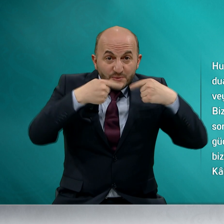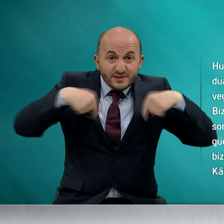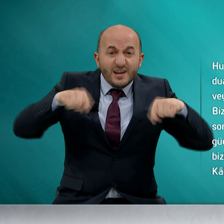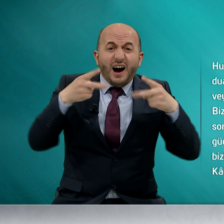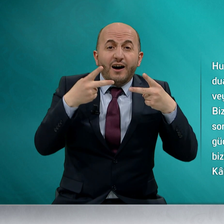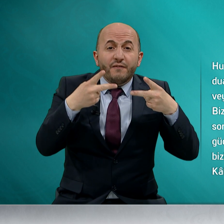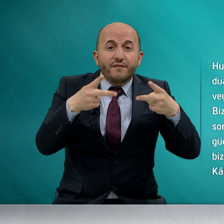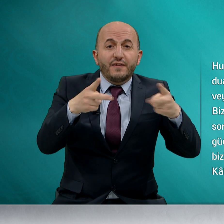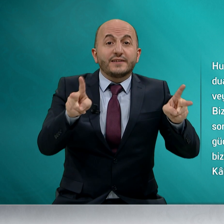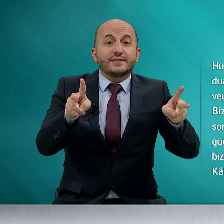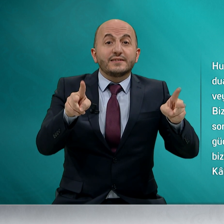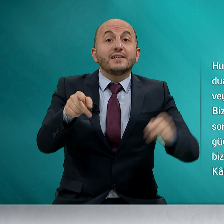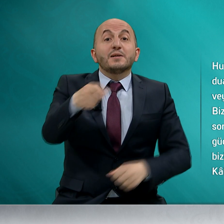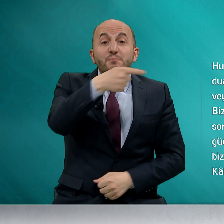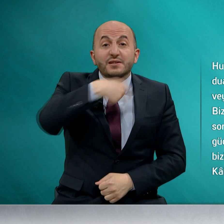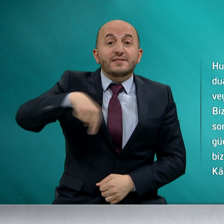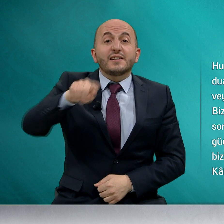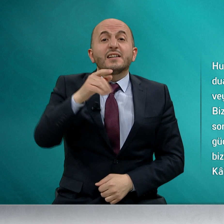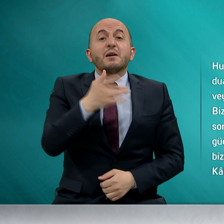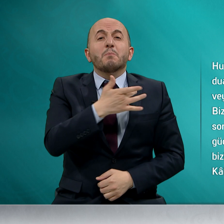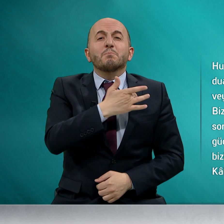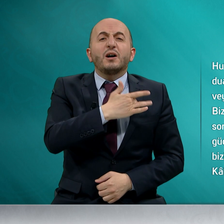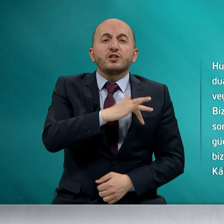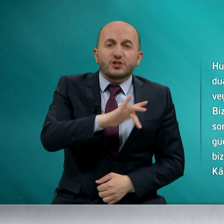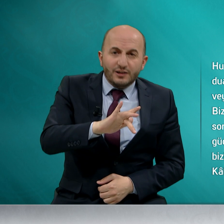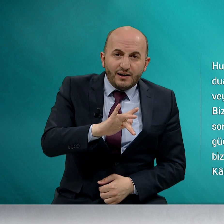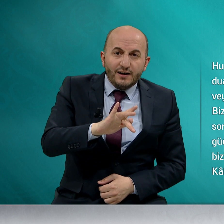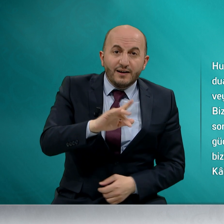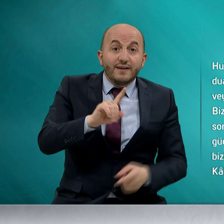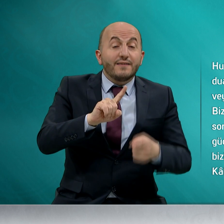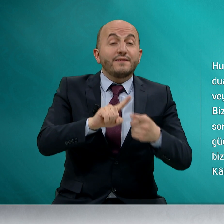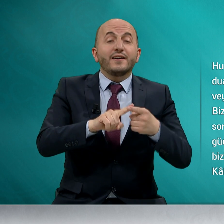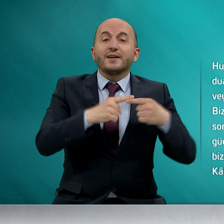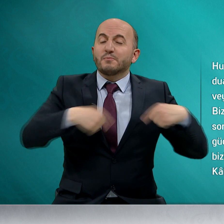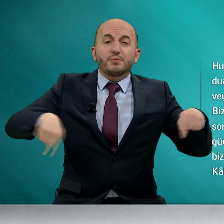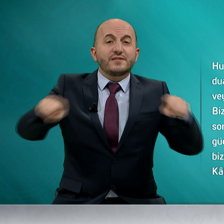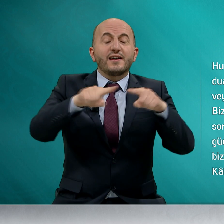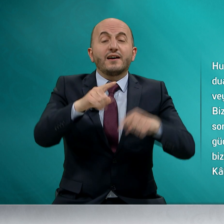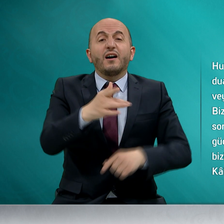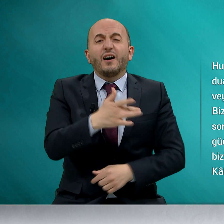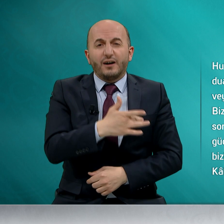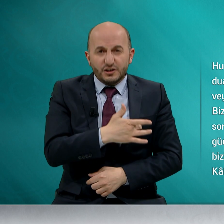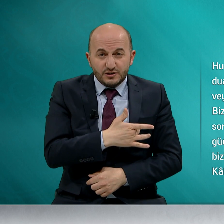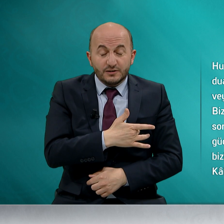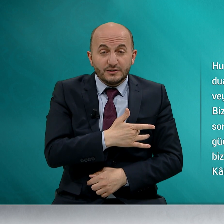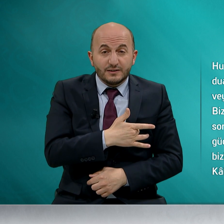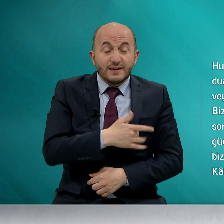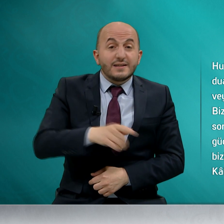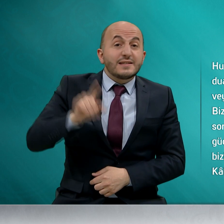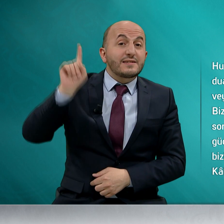Bizi affet, bizi bağışla ve bize acı.